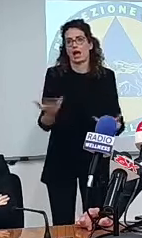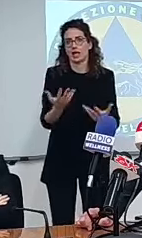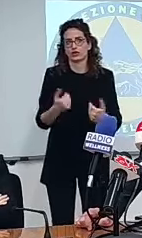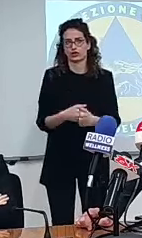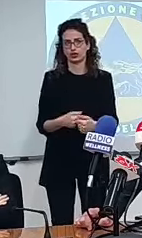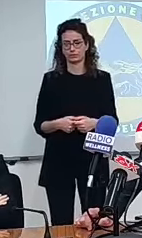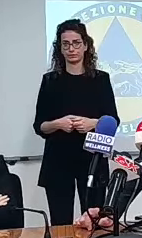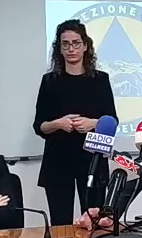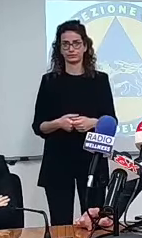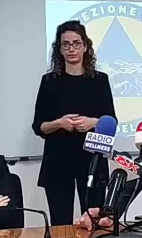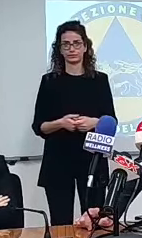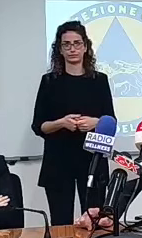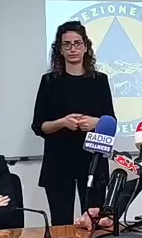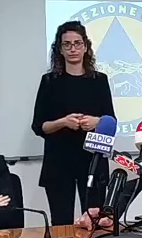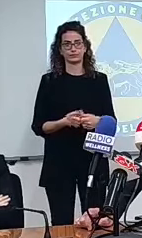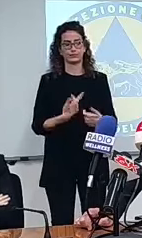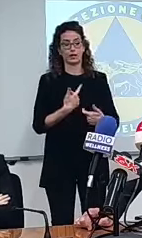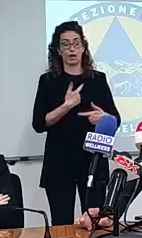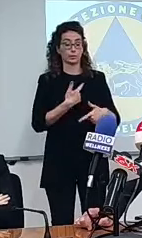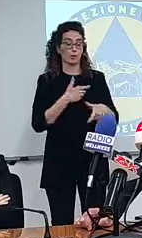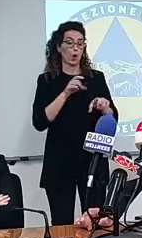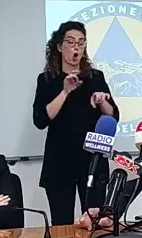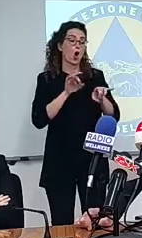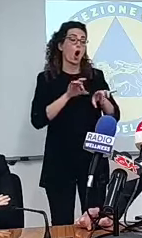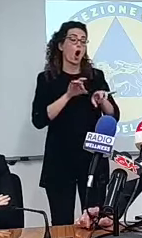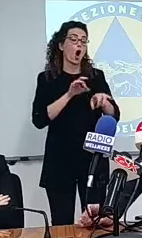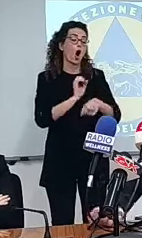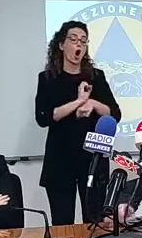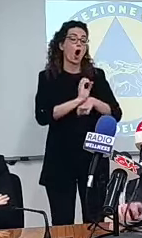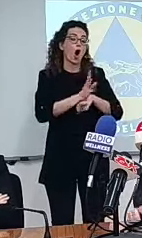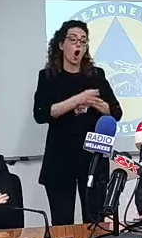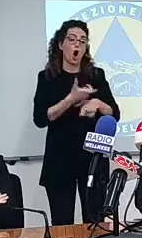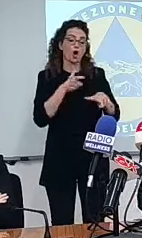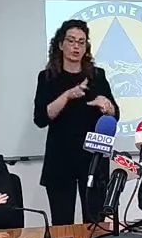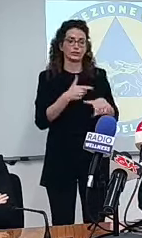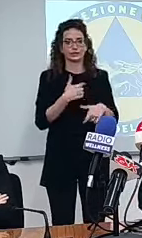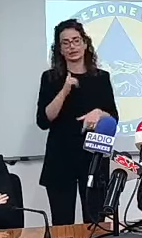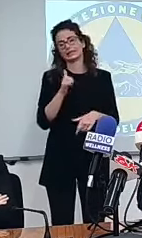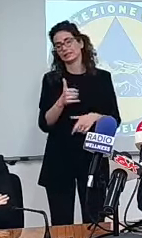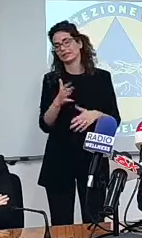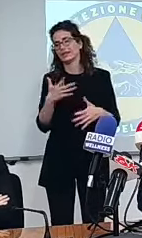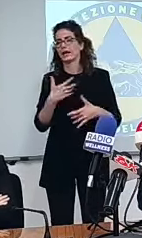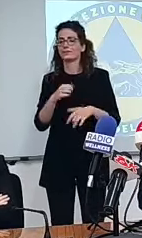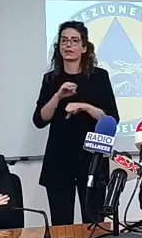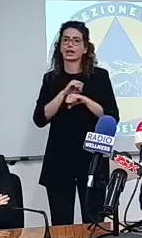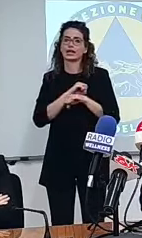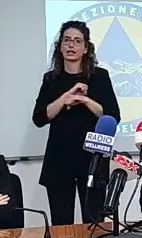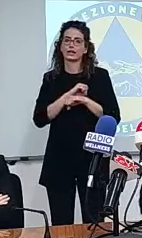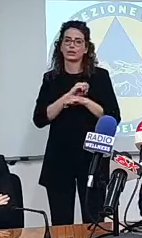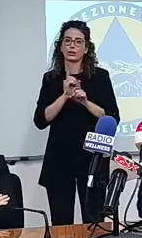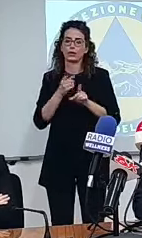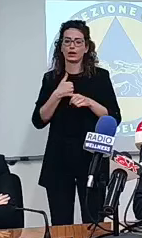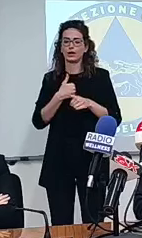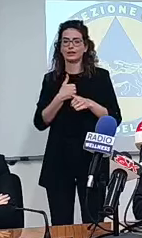appunto no. Imposto dal Covid, intendo, non da... Sì, ma credo anche che noi dobbiamo essere lì ad accompagnare questa nuova